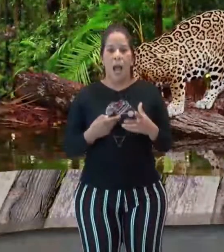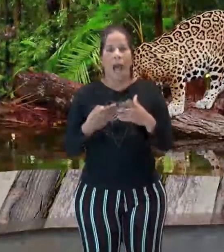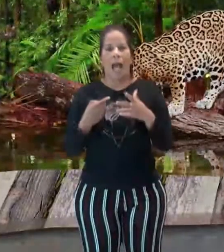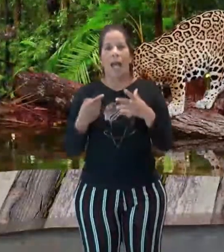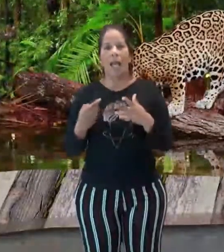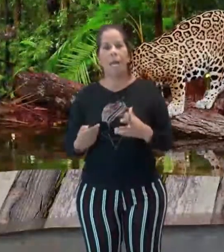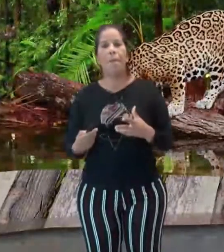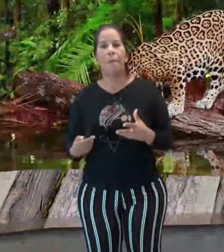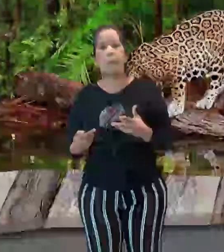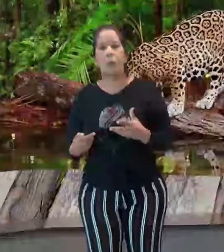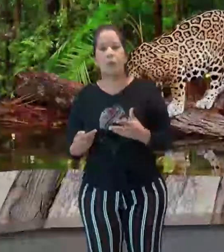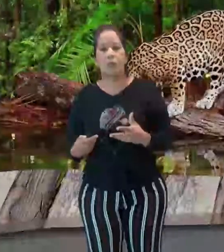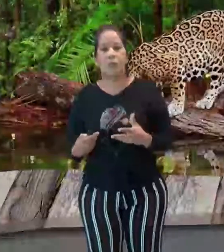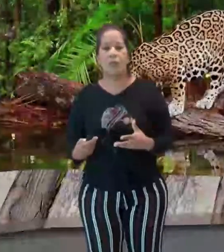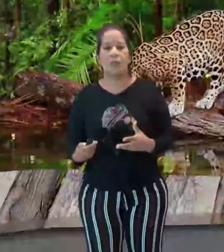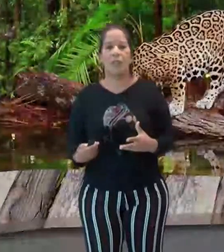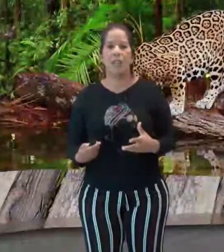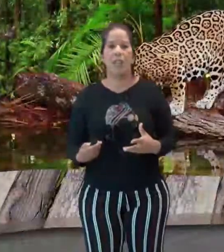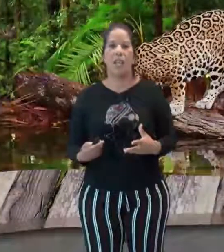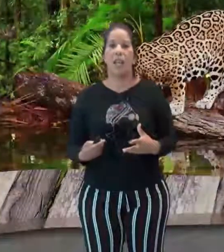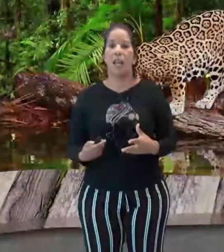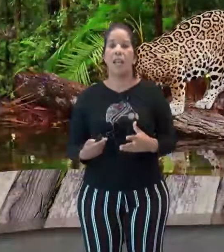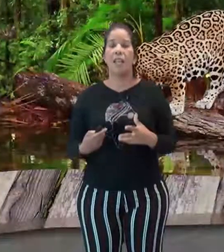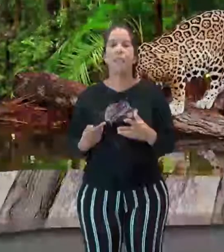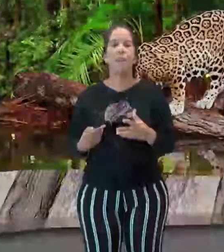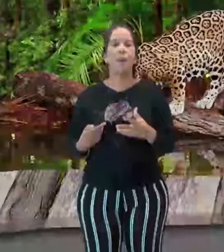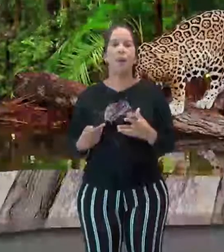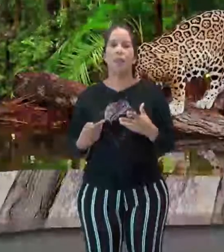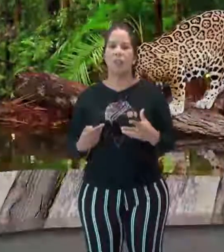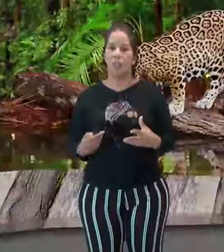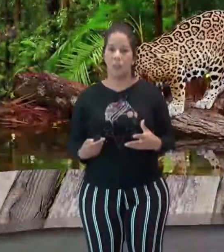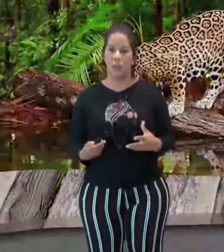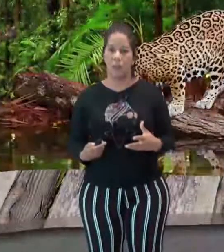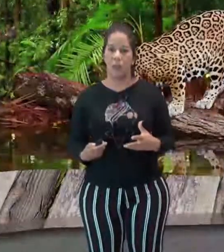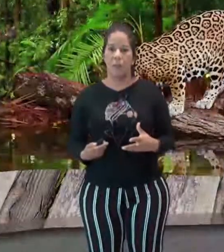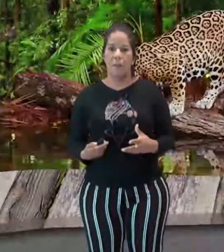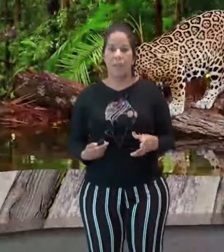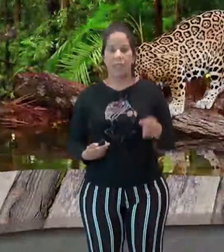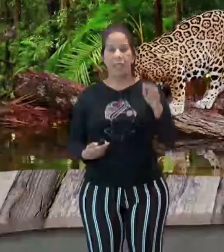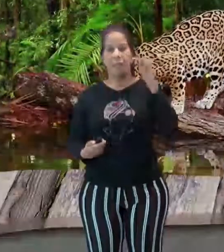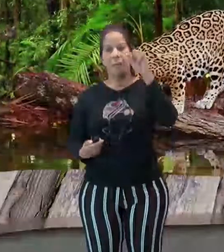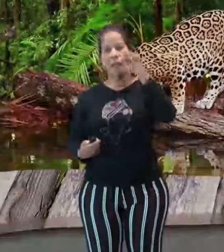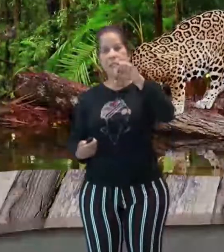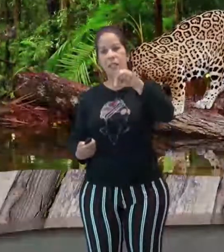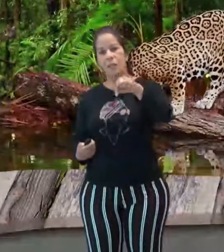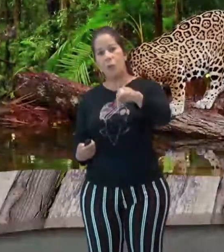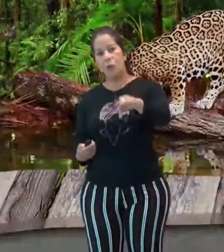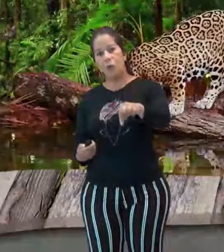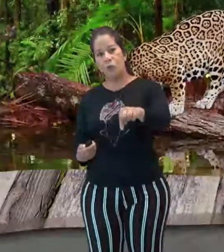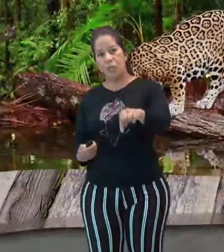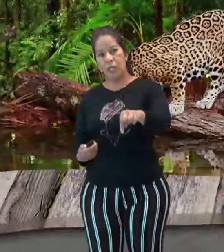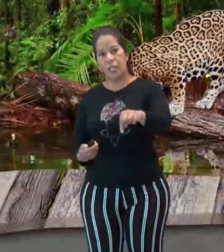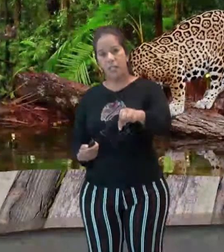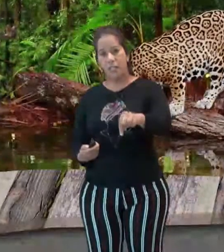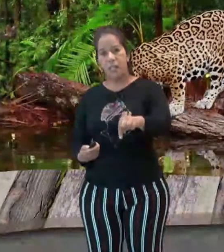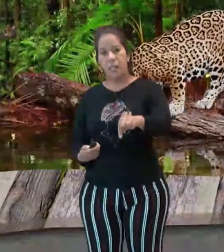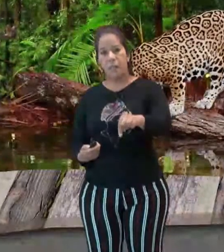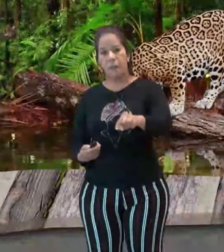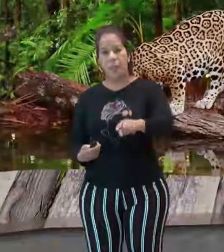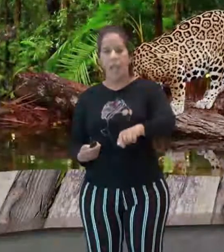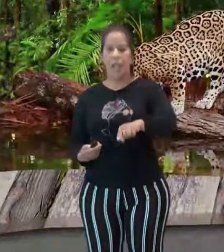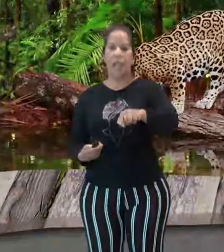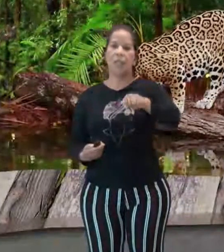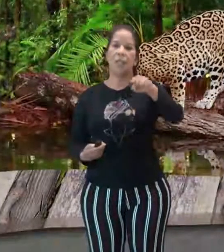Então, a reprodução em si, ela é importantíssima para que as espécies que hoje